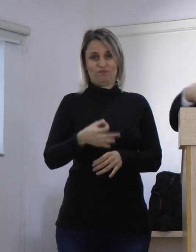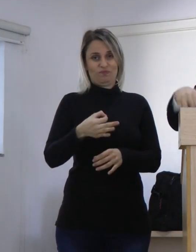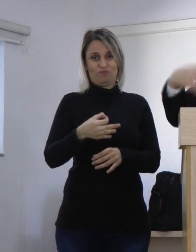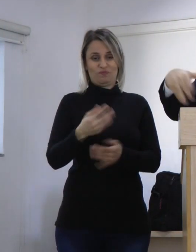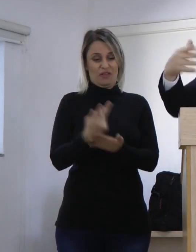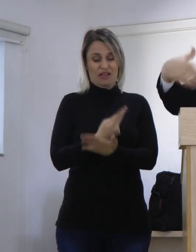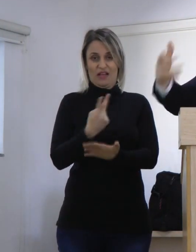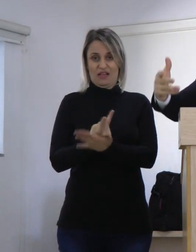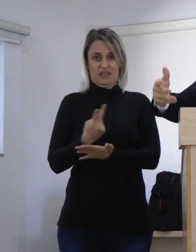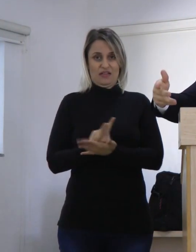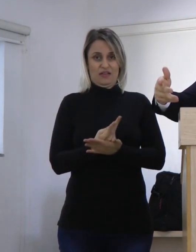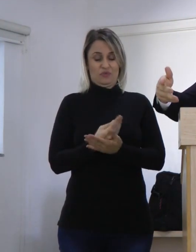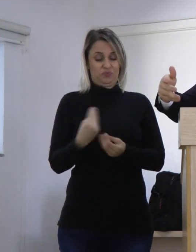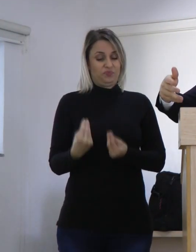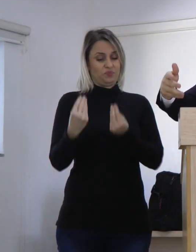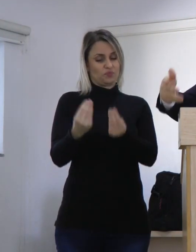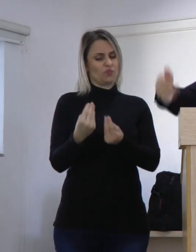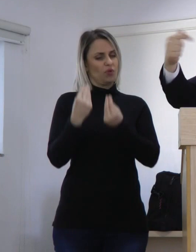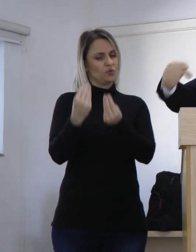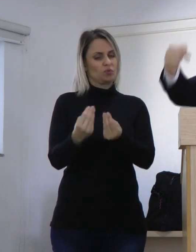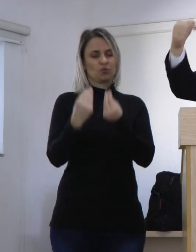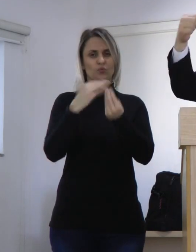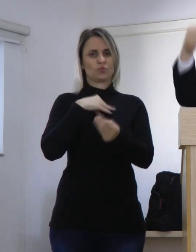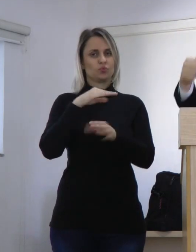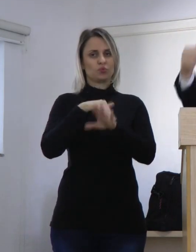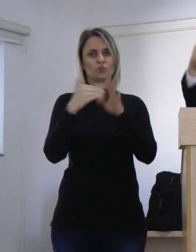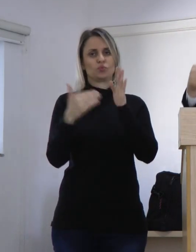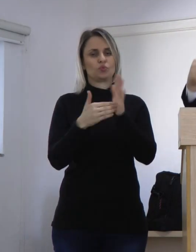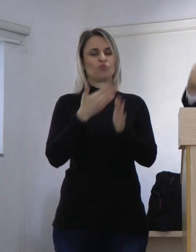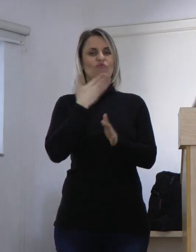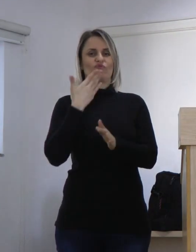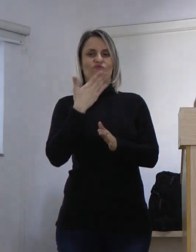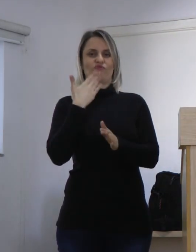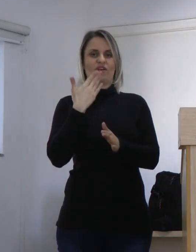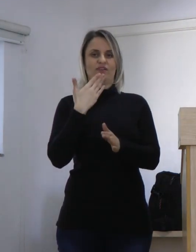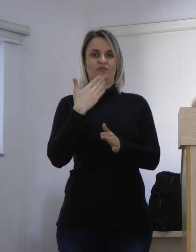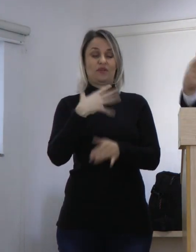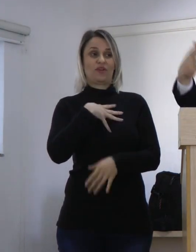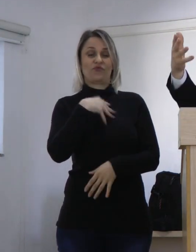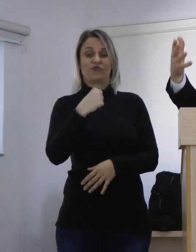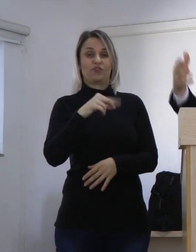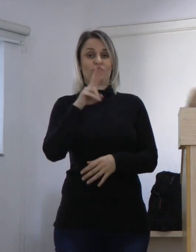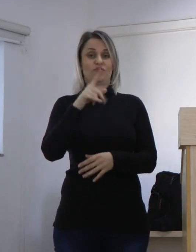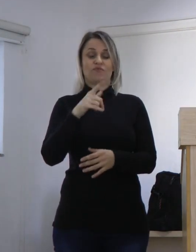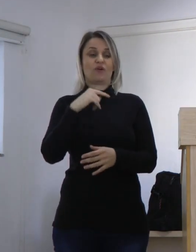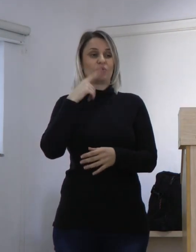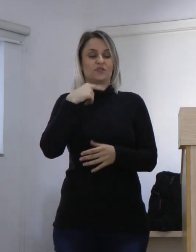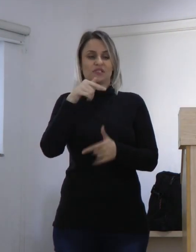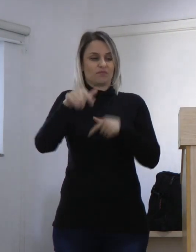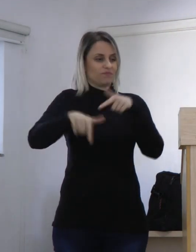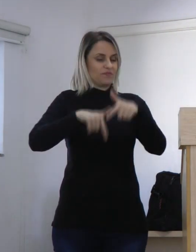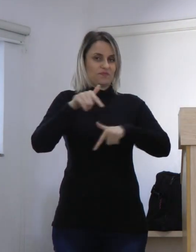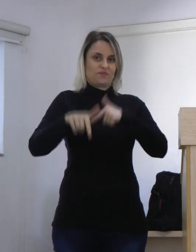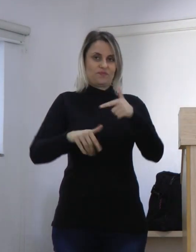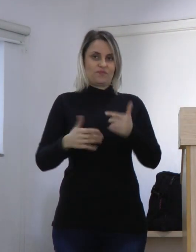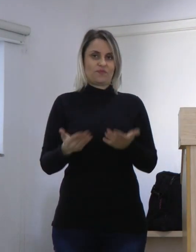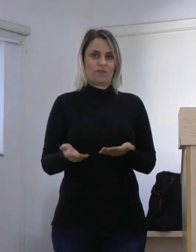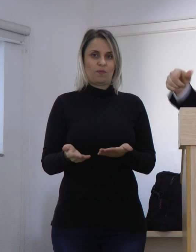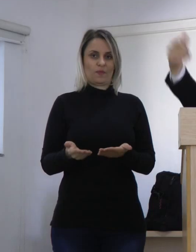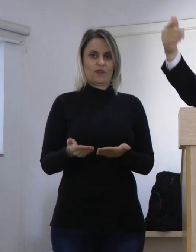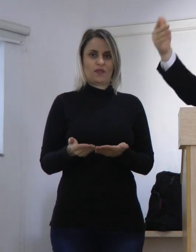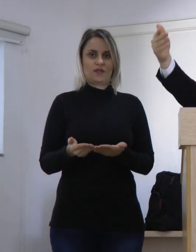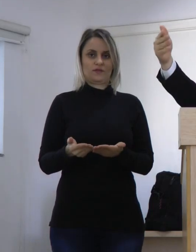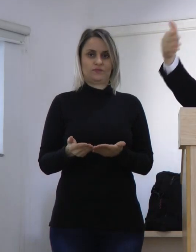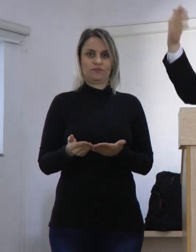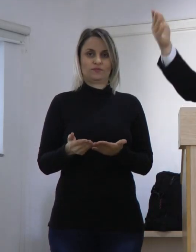dando para eles as facilidades, e eles vão ficar atrofiados no mercado de trabalho. Não